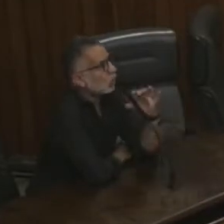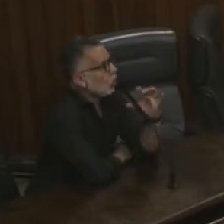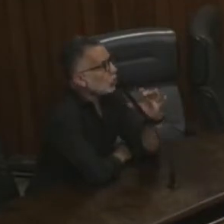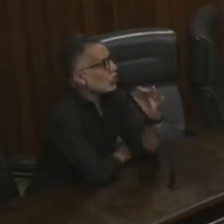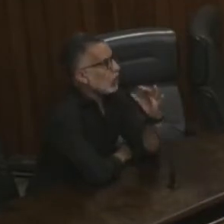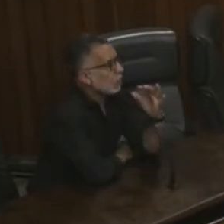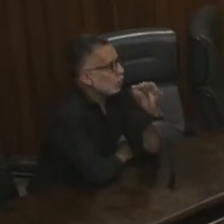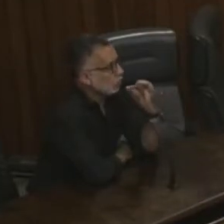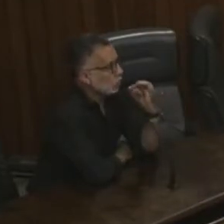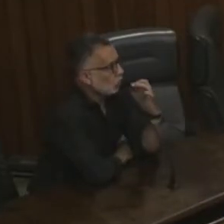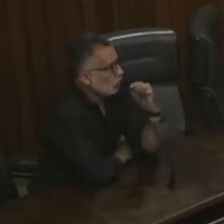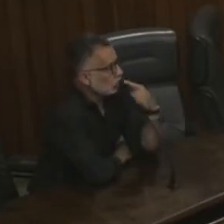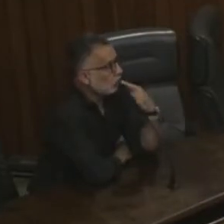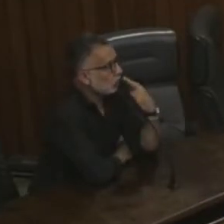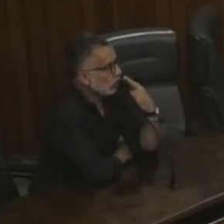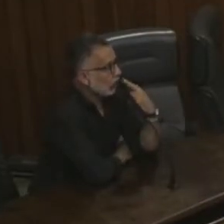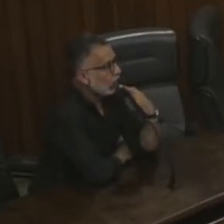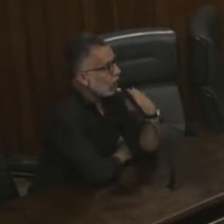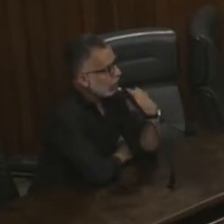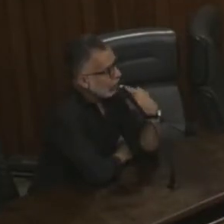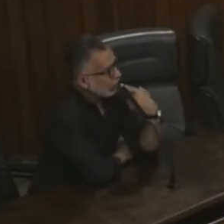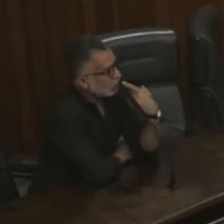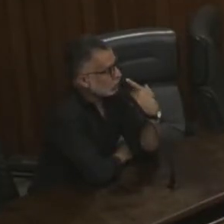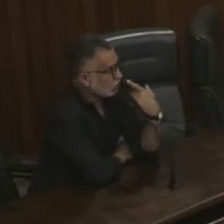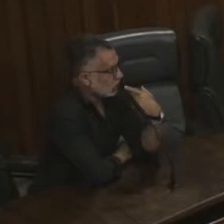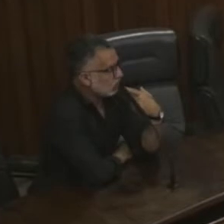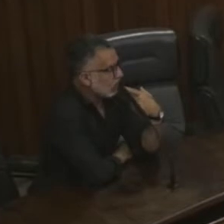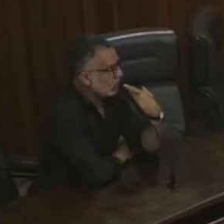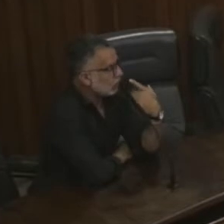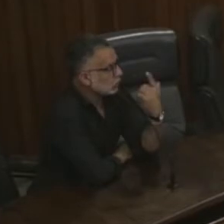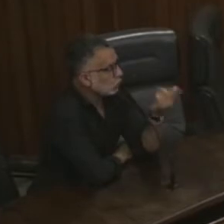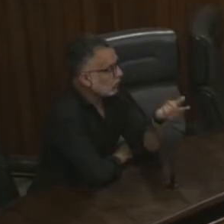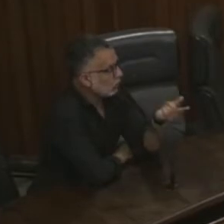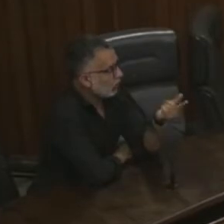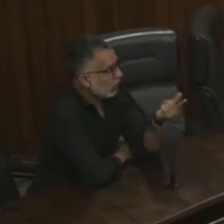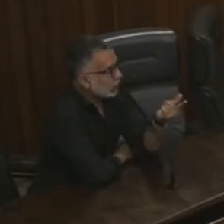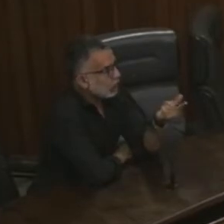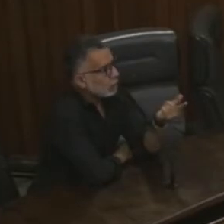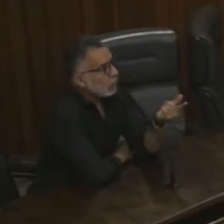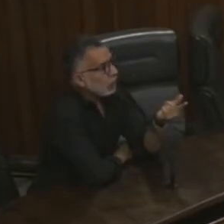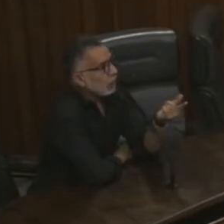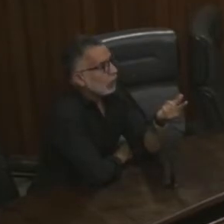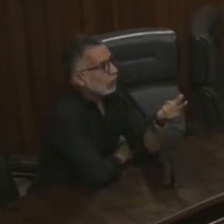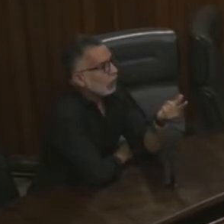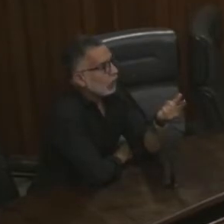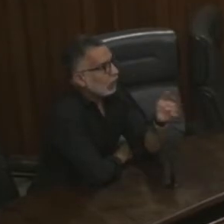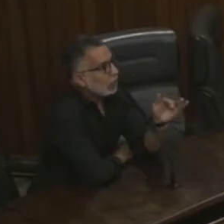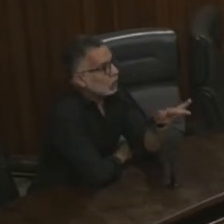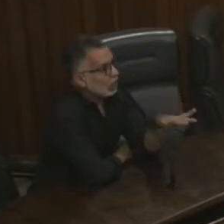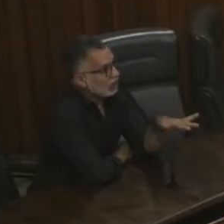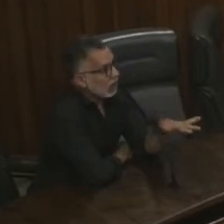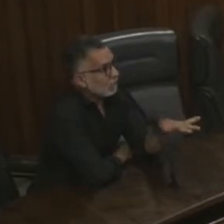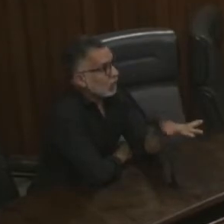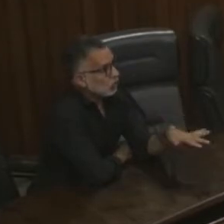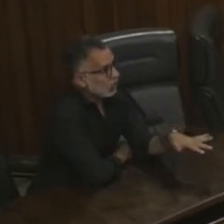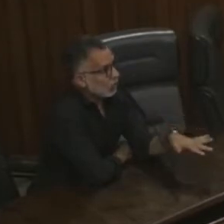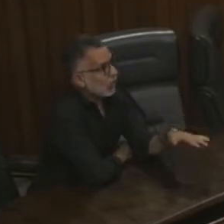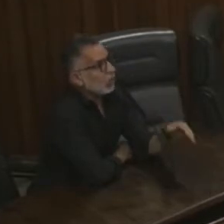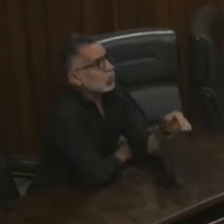posso usar muito o microfone, porque 2 fazem, uma não faz. E eu tenho que falar pausadamente, eu